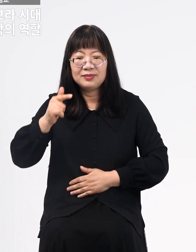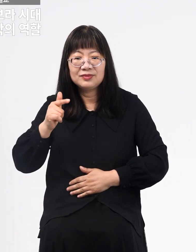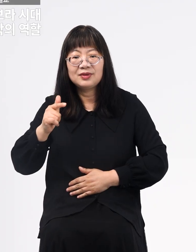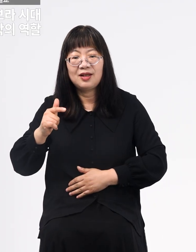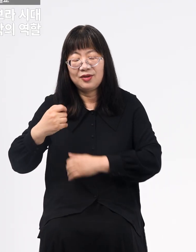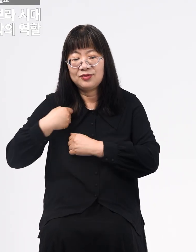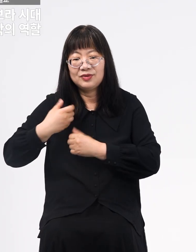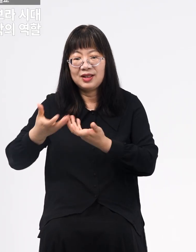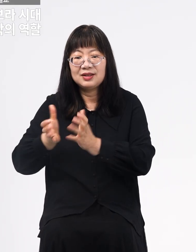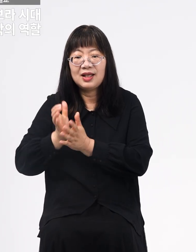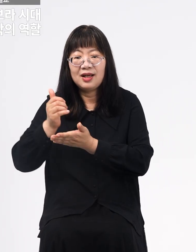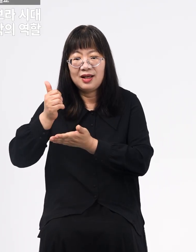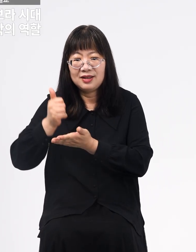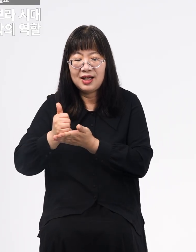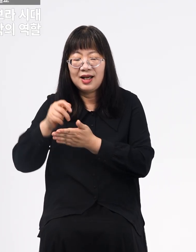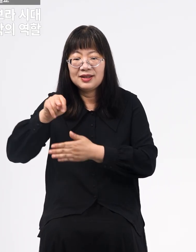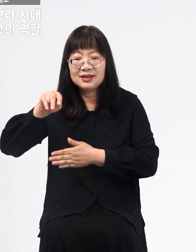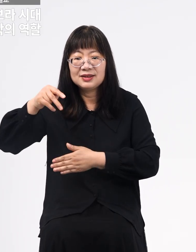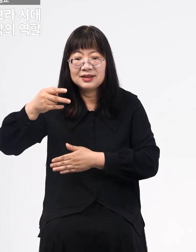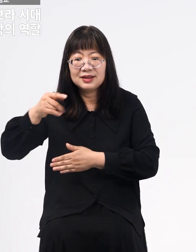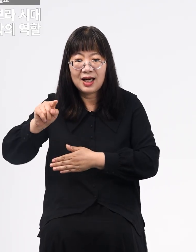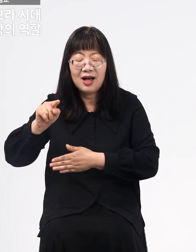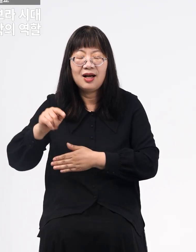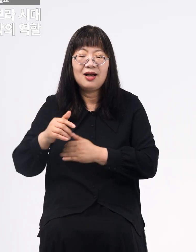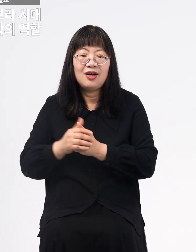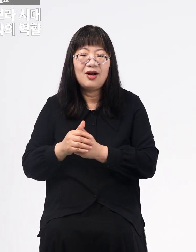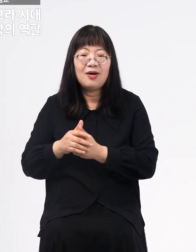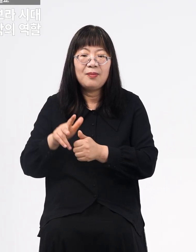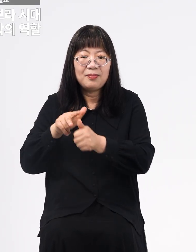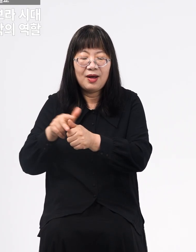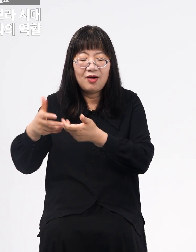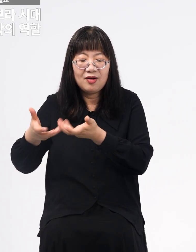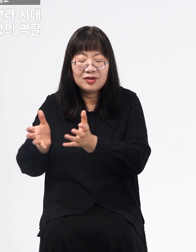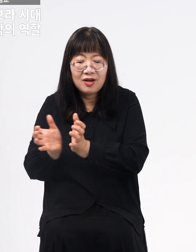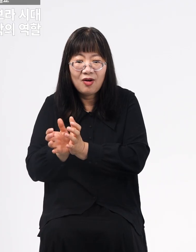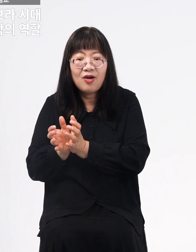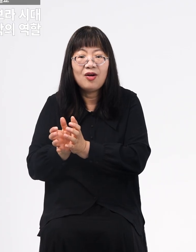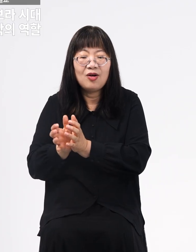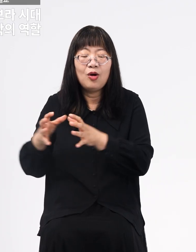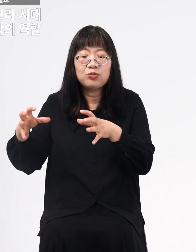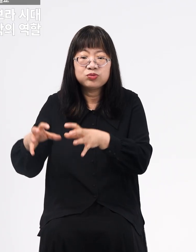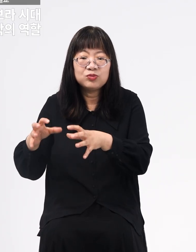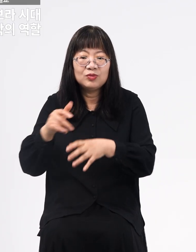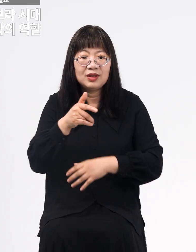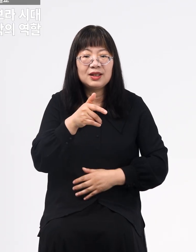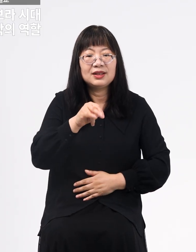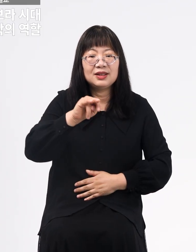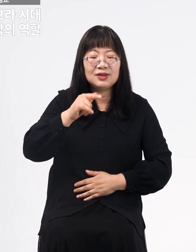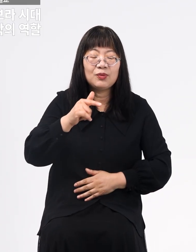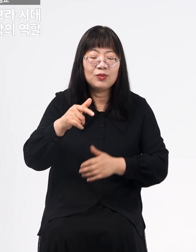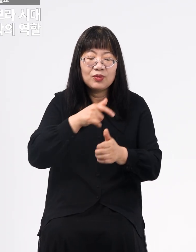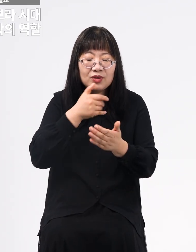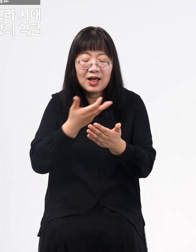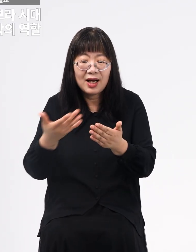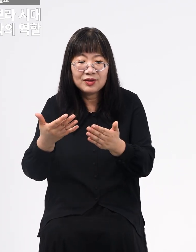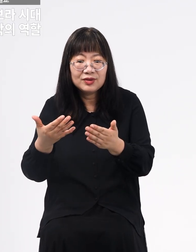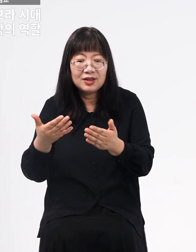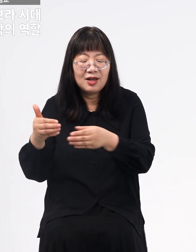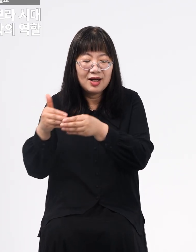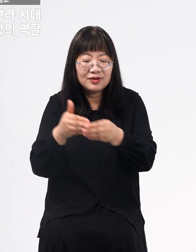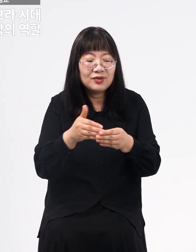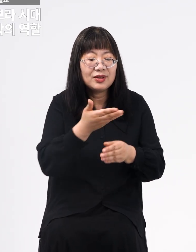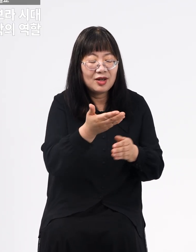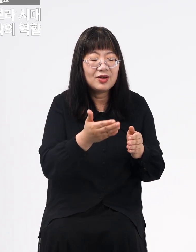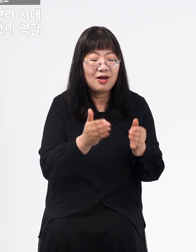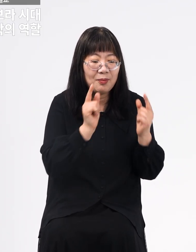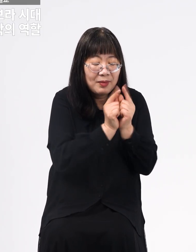장관 시스라와 그의 병거들과 그의 무리를 기송강으로 이끌어 내게 이르게 하고